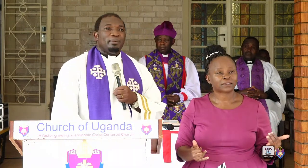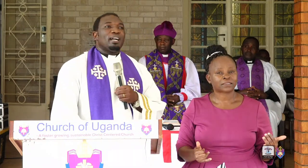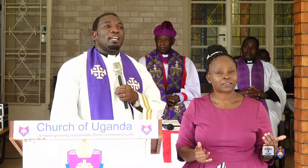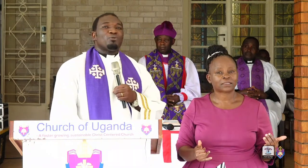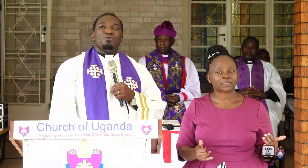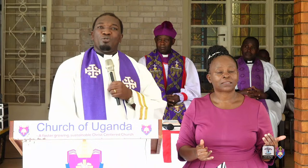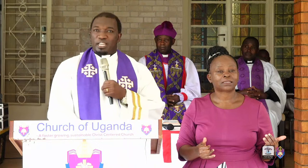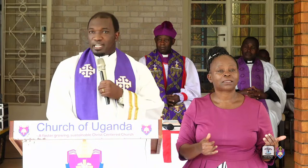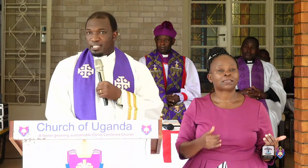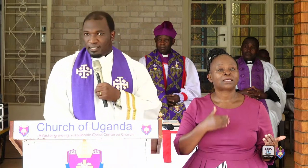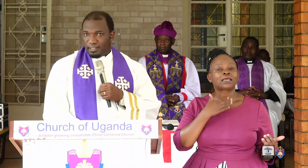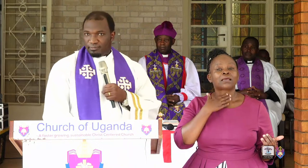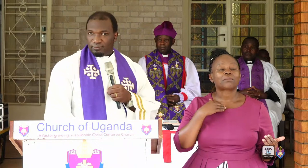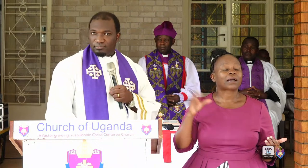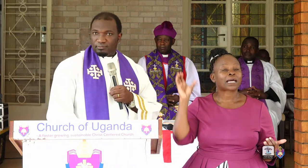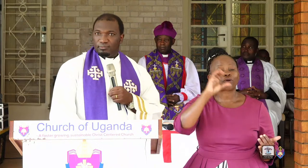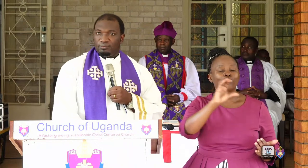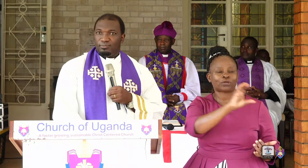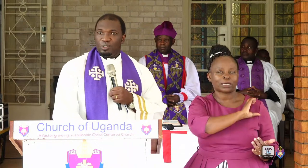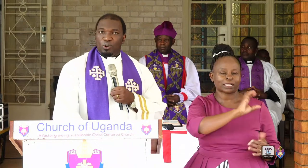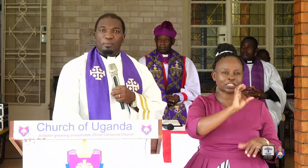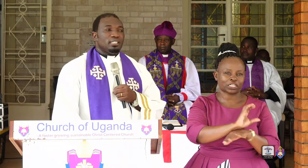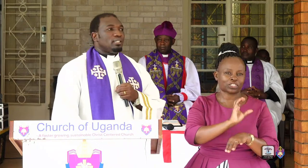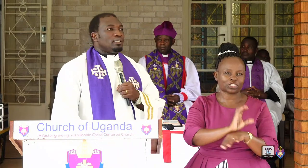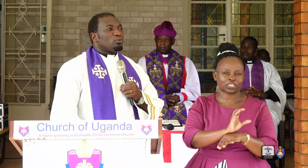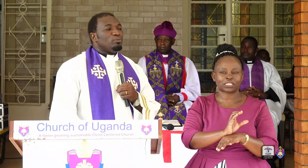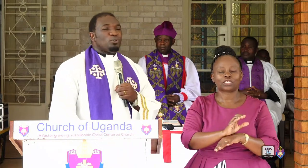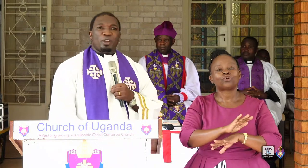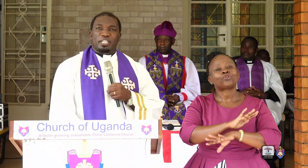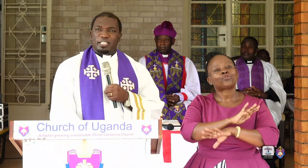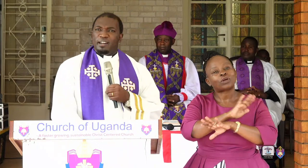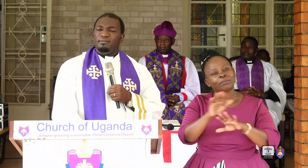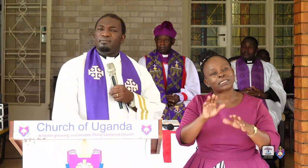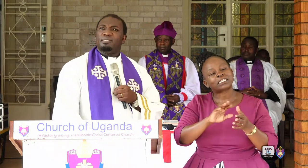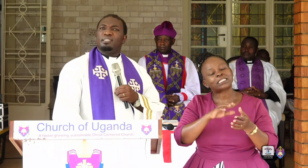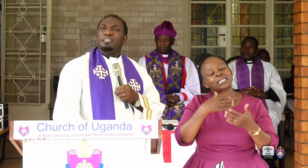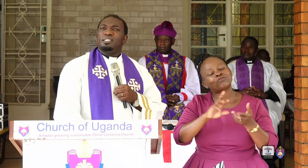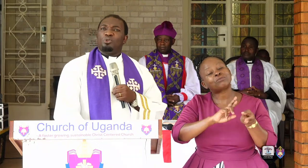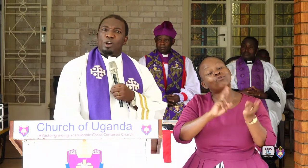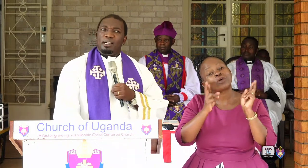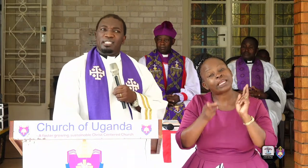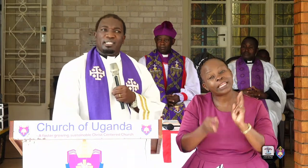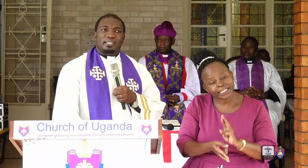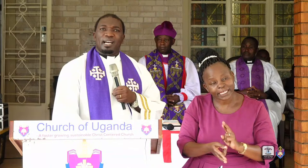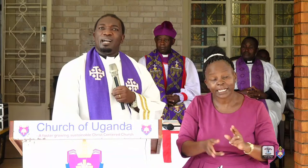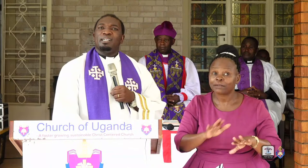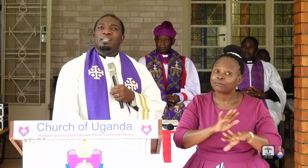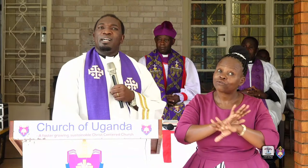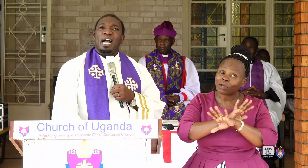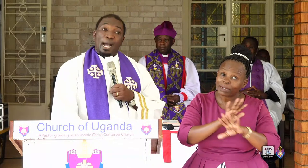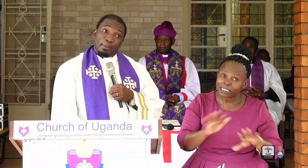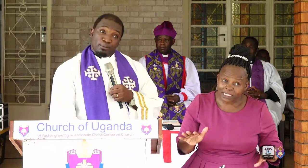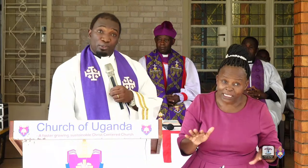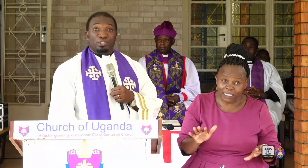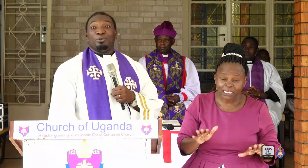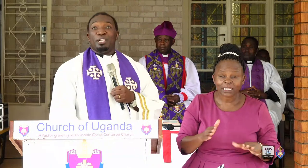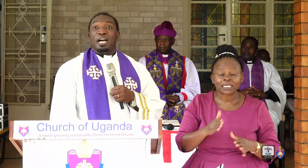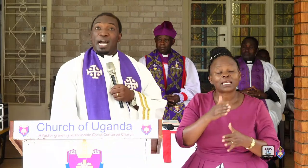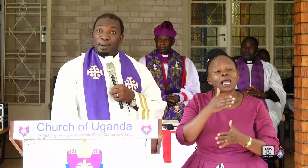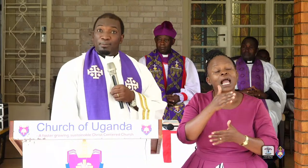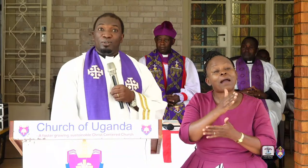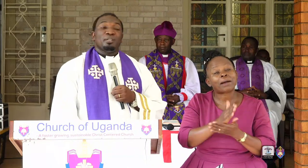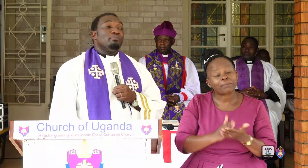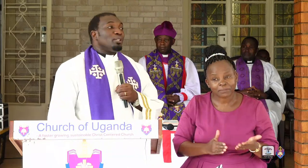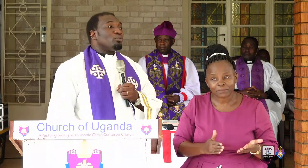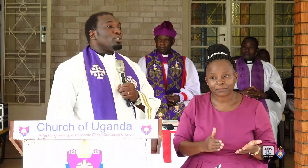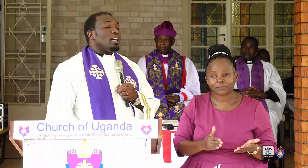nga baagala kunoonya kkanisa. Twamaliriza tuli mu kwenenya, twamaliriza abamu si bonna,